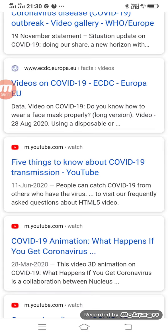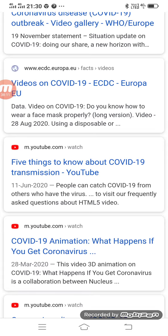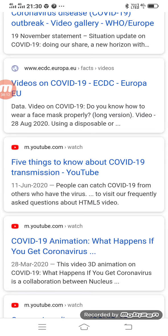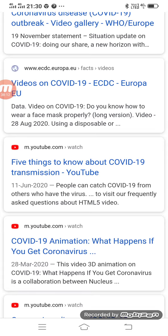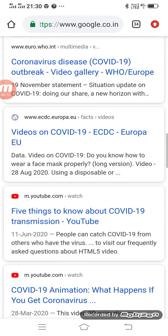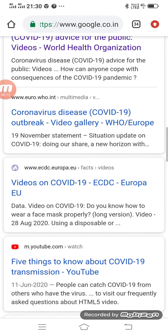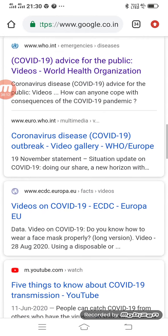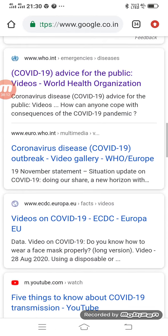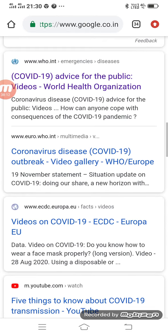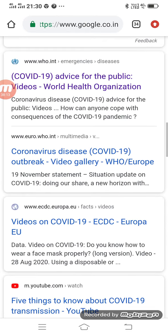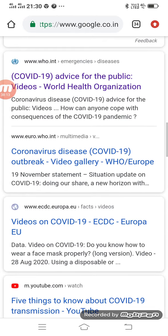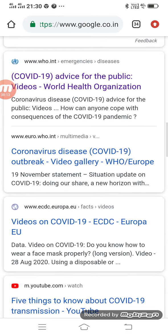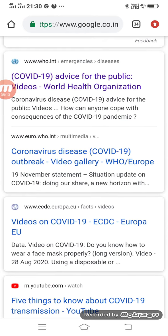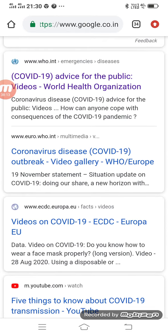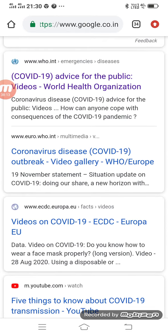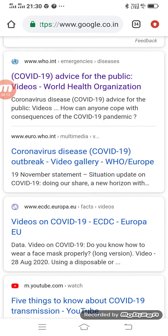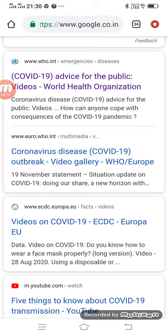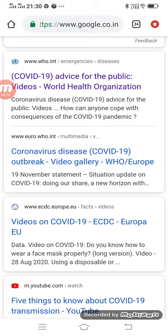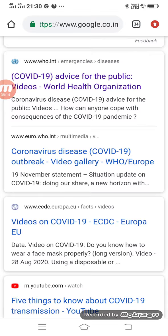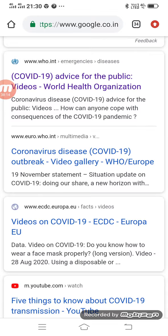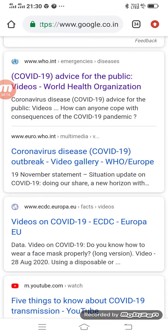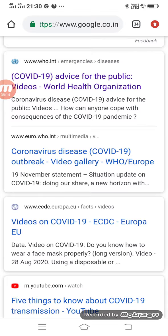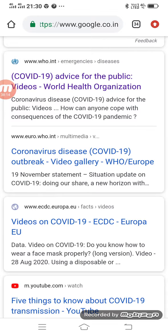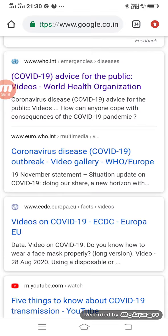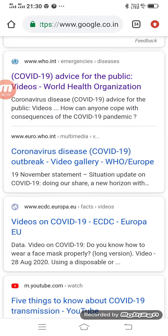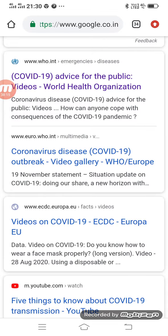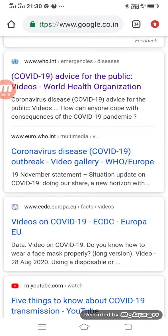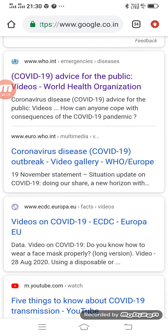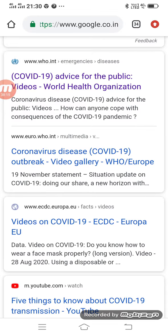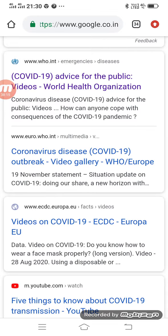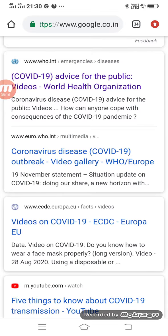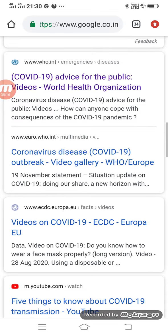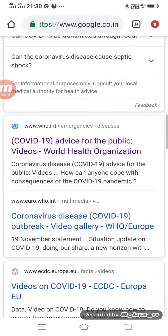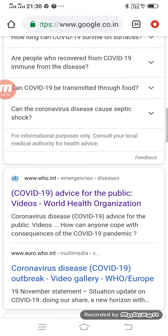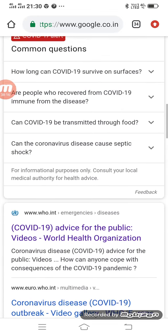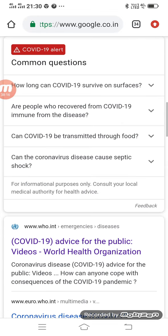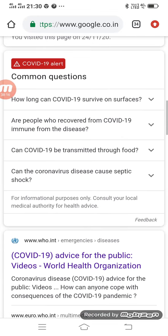एक मिनट इसमें तो क्या होगा इसमें कुछ भी नहीं हुआ दो पैकेट तो पिए बोले नहीं